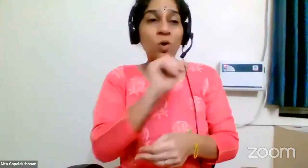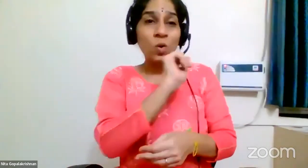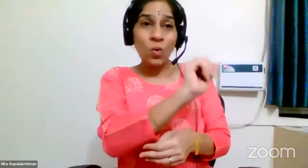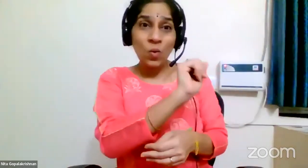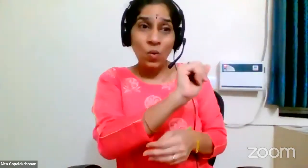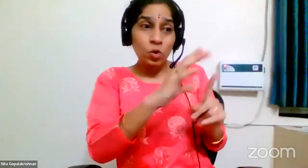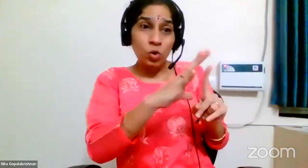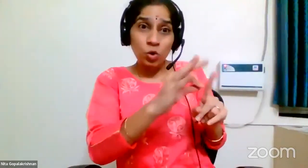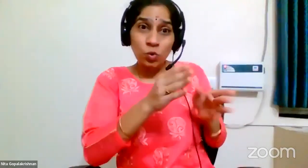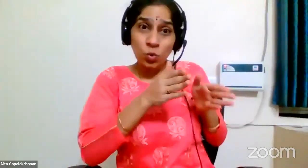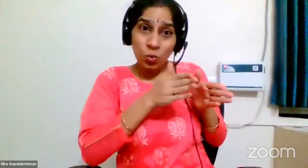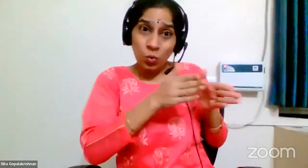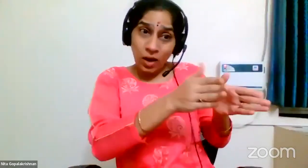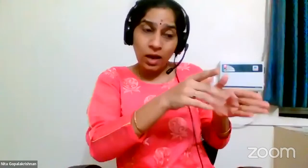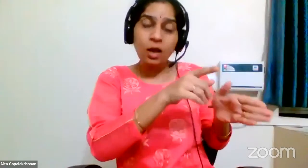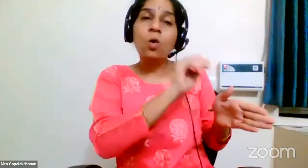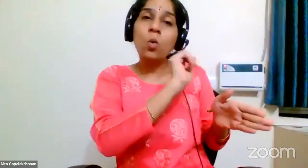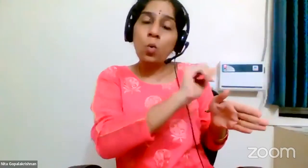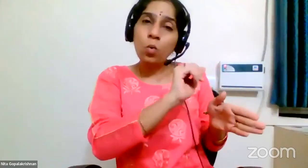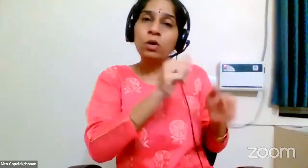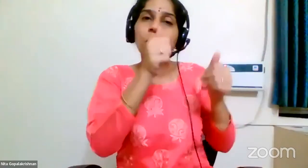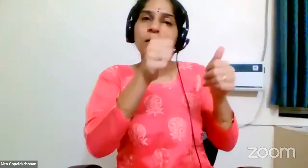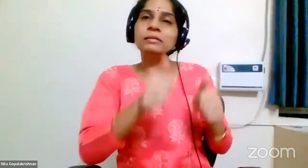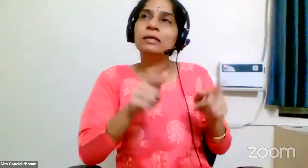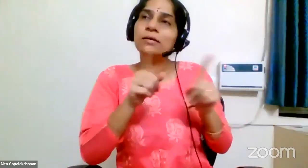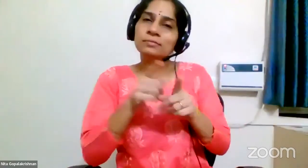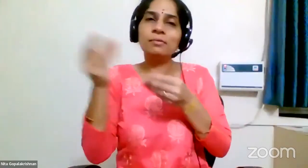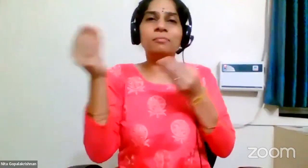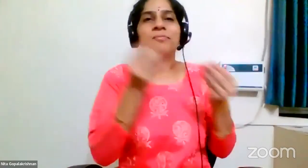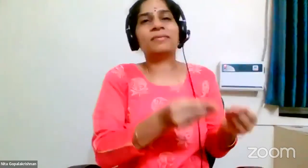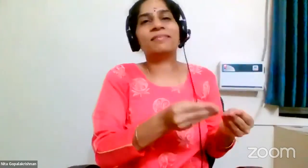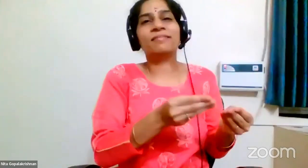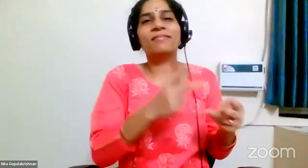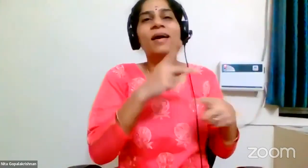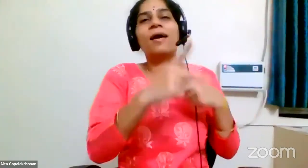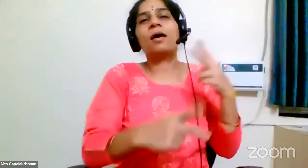जैसा करेगा उसको भोगेगा भी वही।